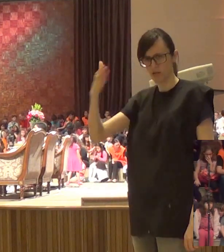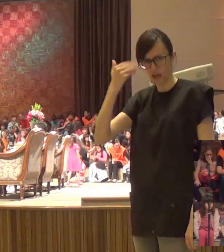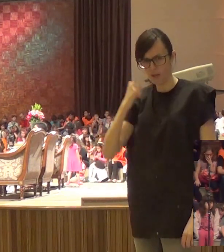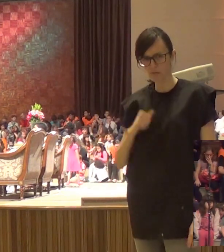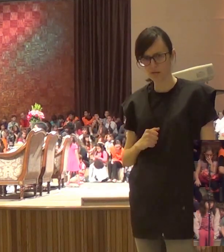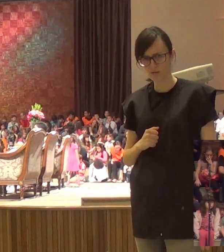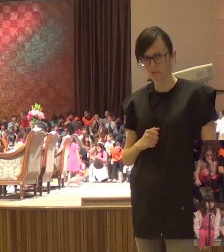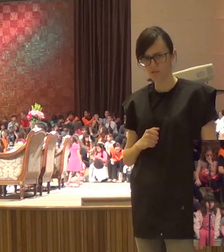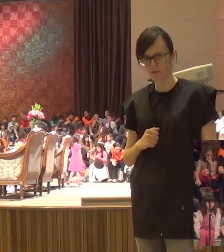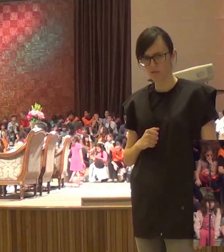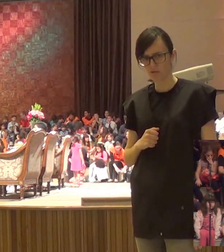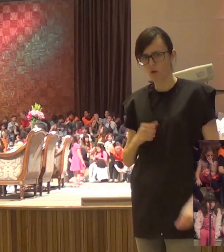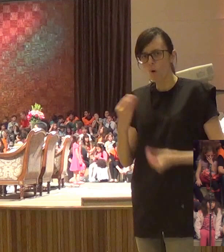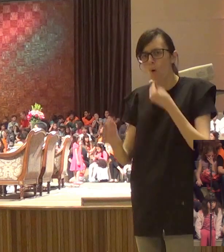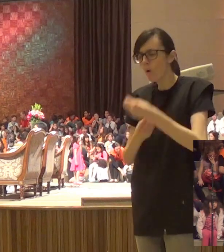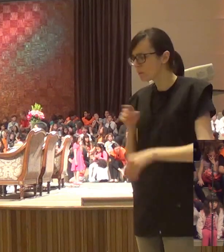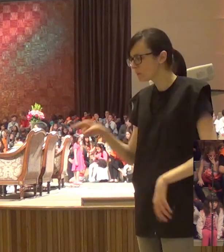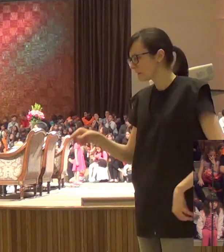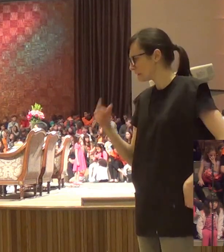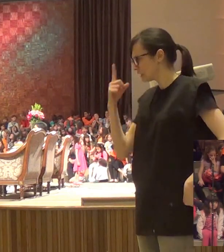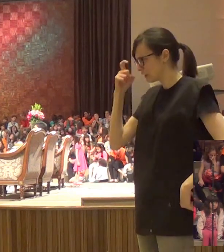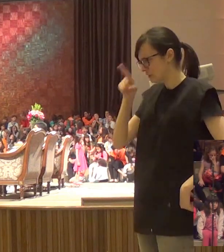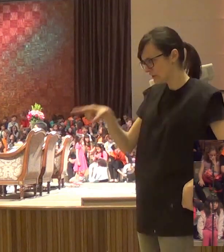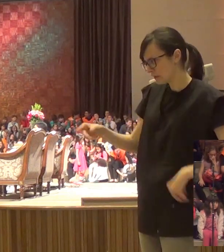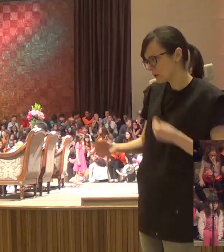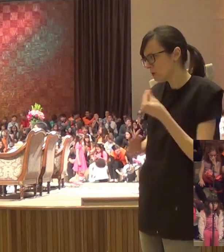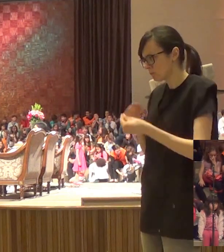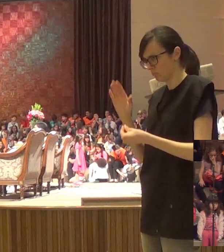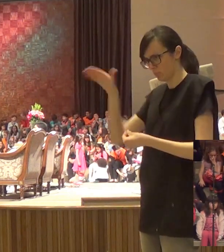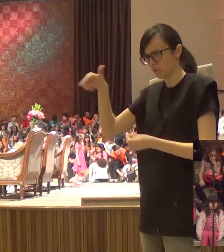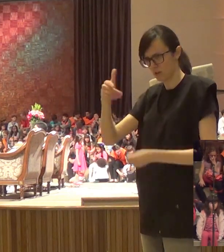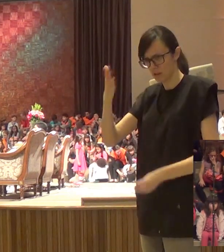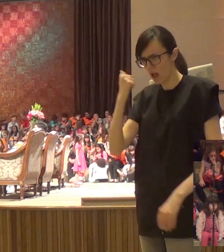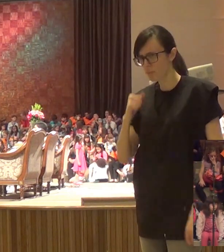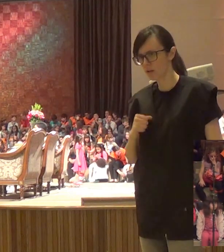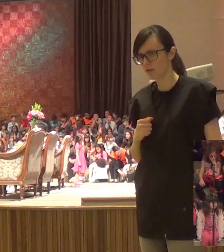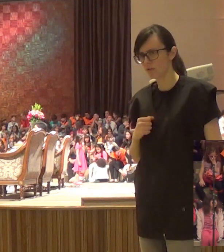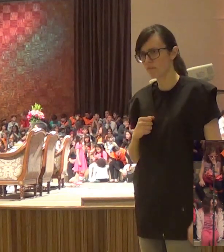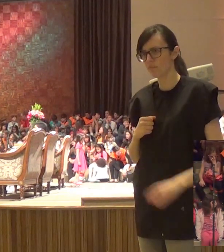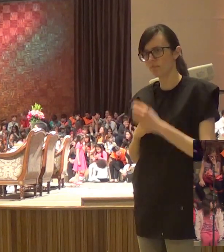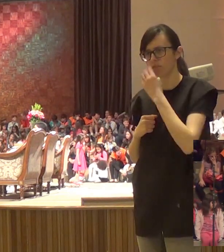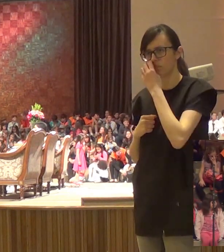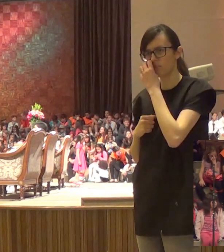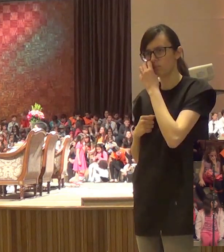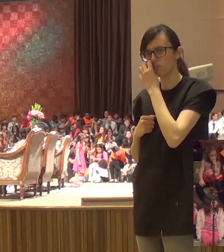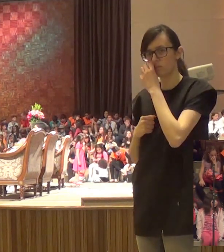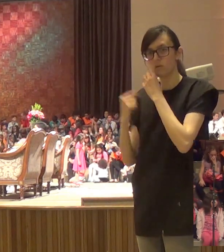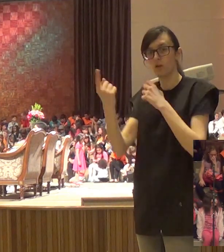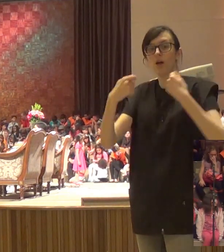enfrentando hoje? Você saberia me dizer quais são os desafios que ele está enfrentando hoje?